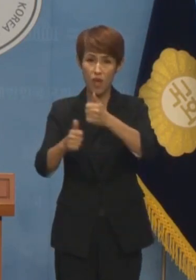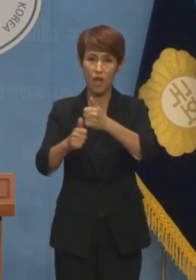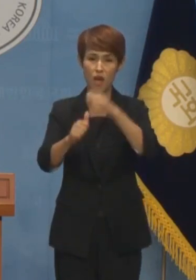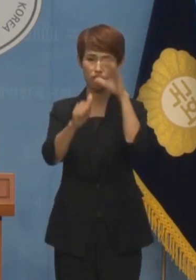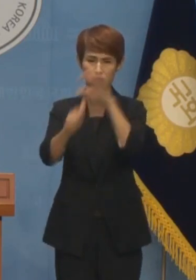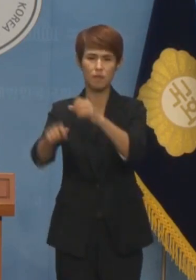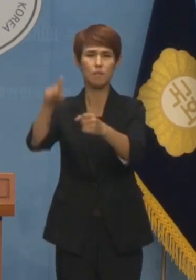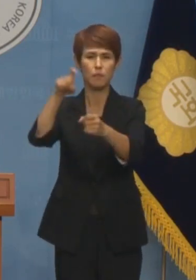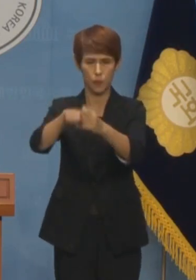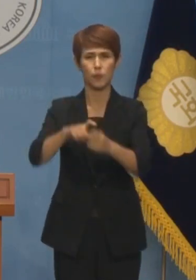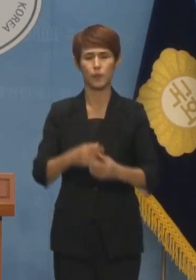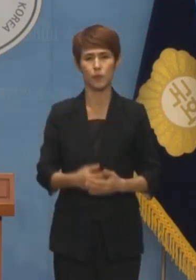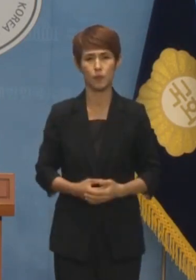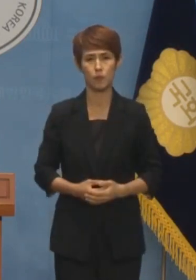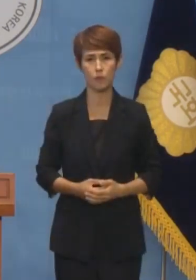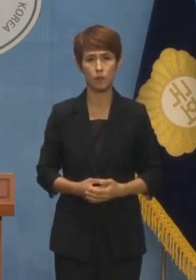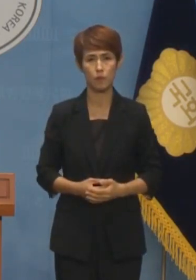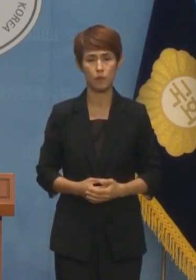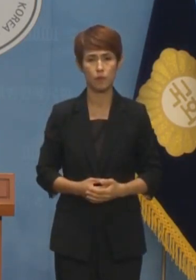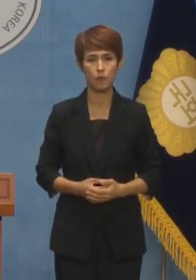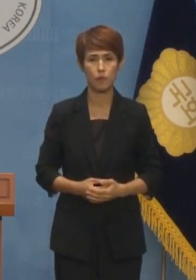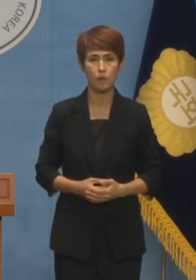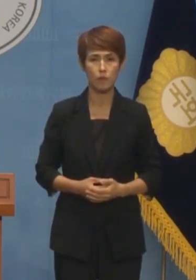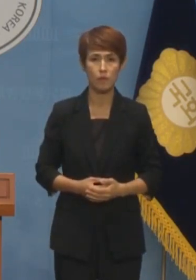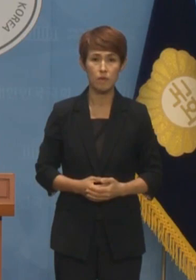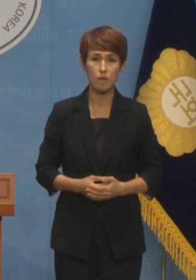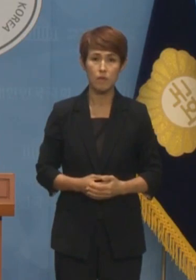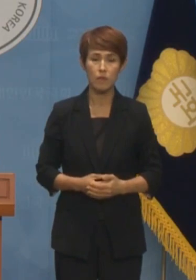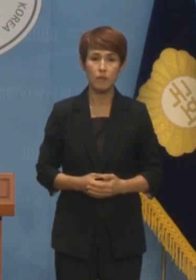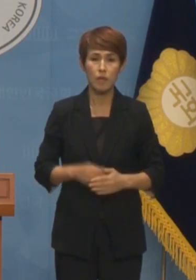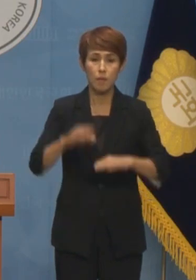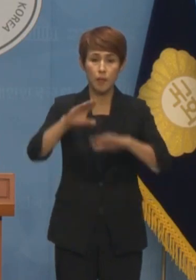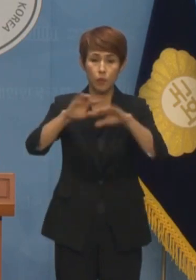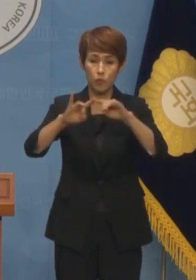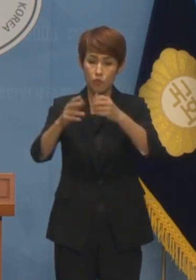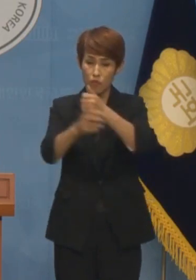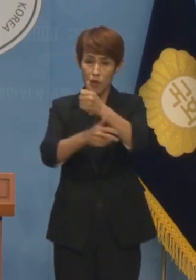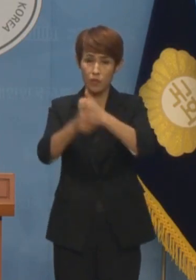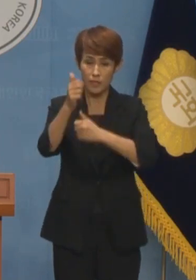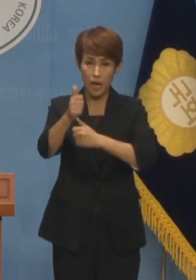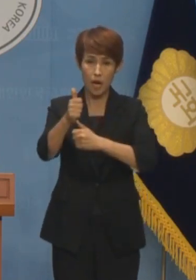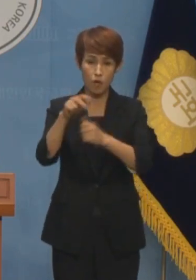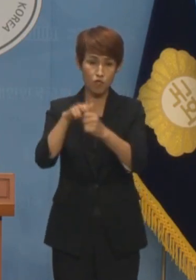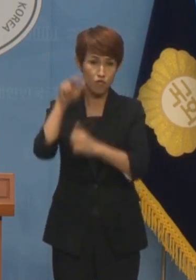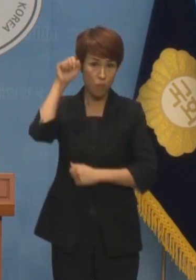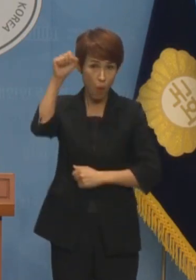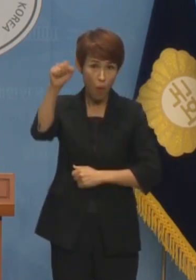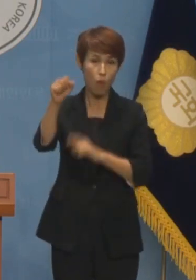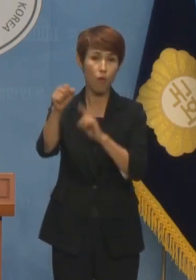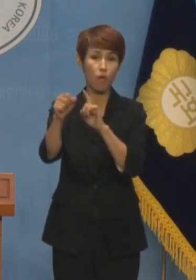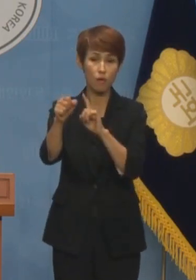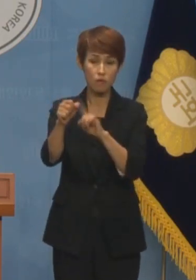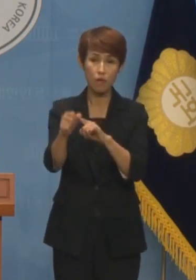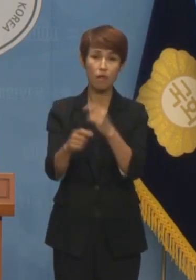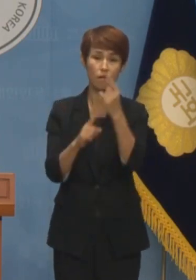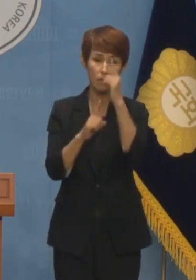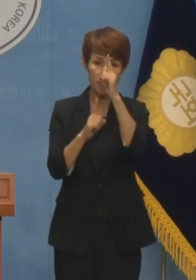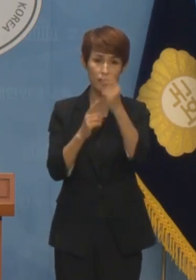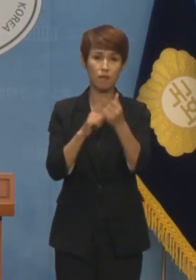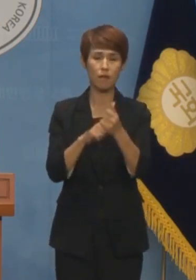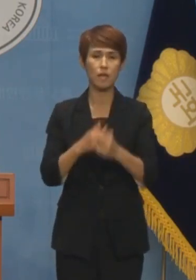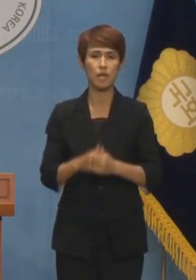아닙니까? 그런데 이번에는 임명도 안 된 방통위원장 후보자에게 온갖 정치 공세를